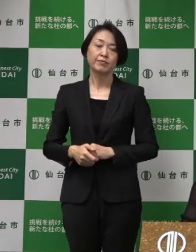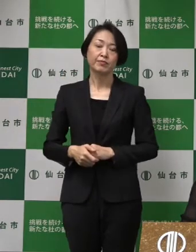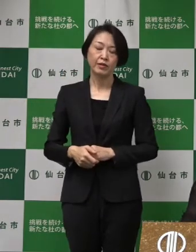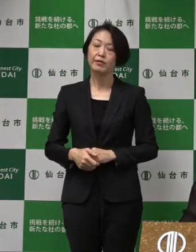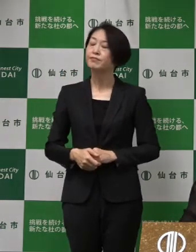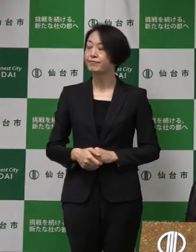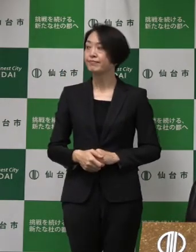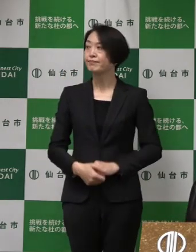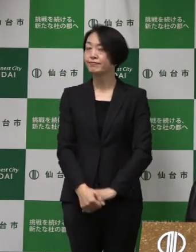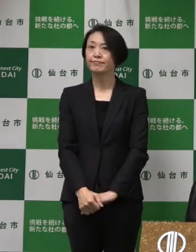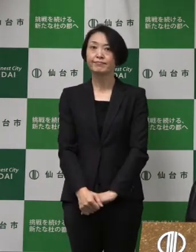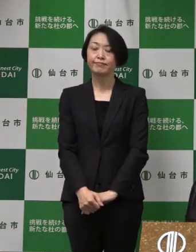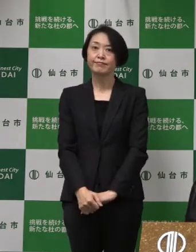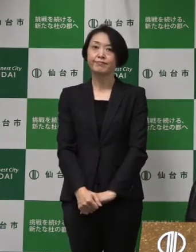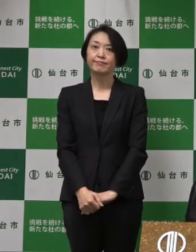ところです。